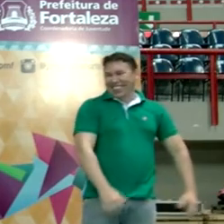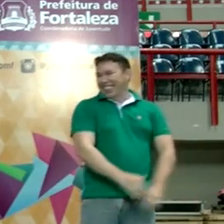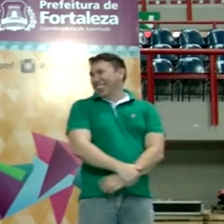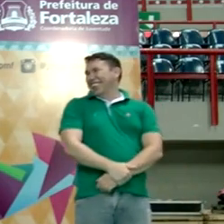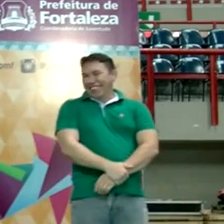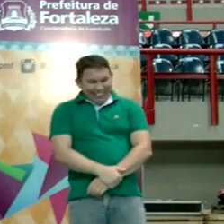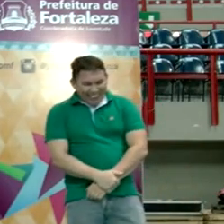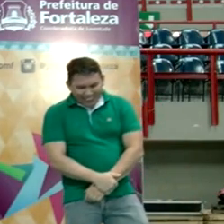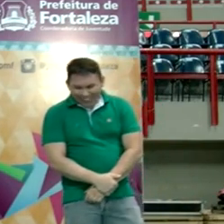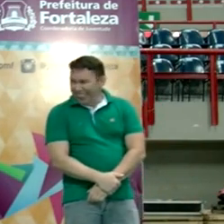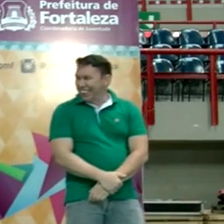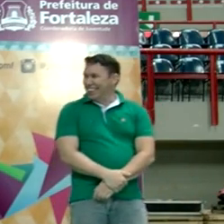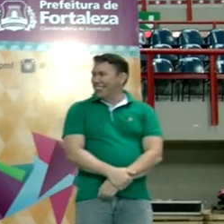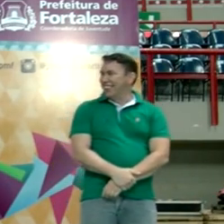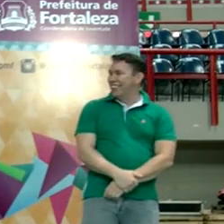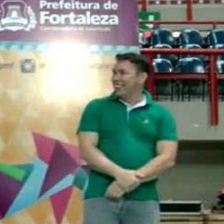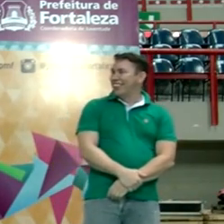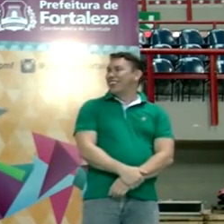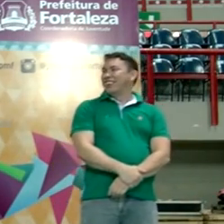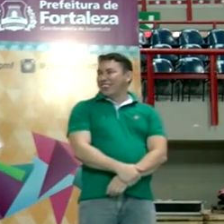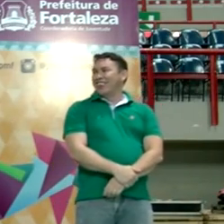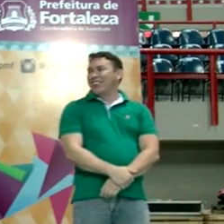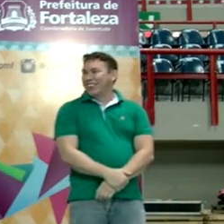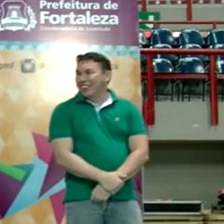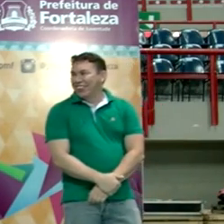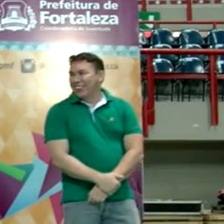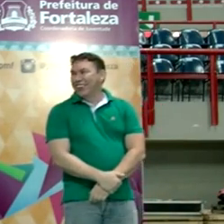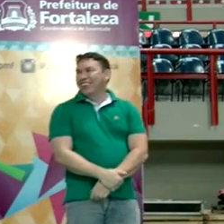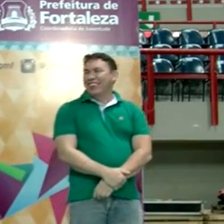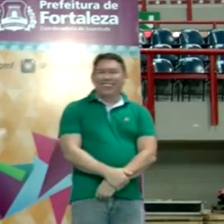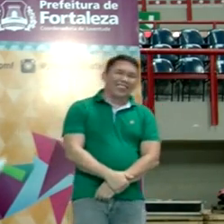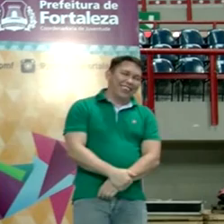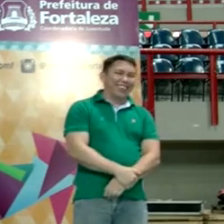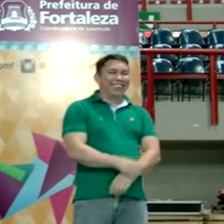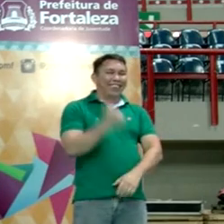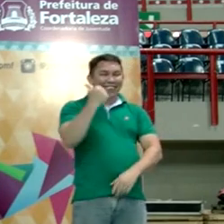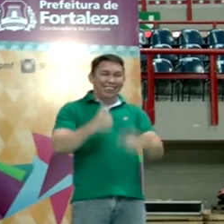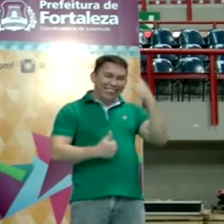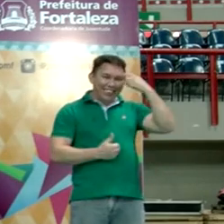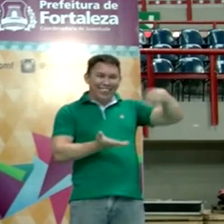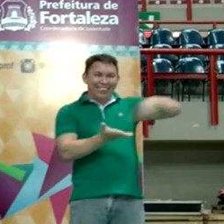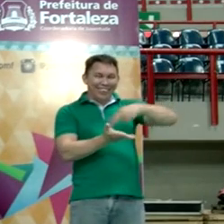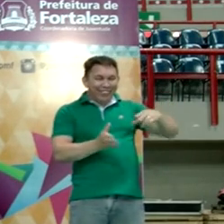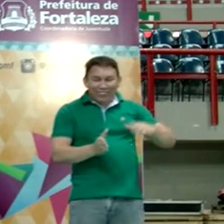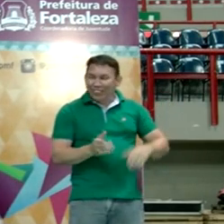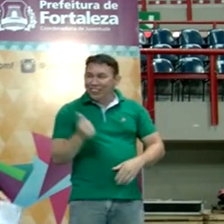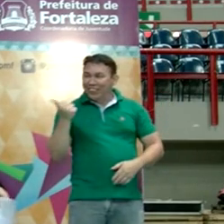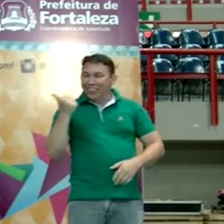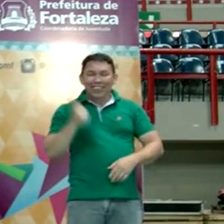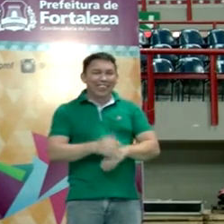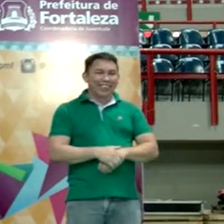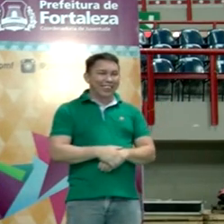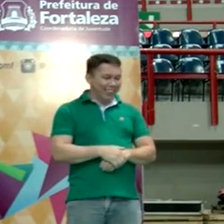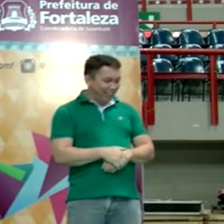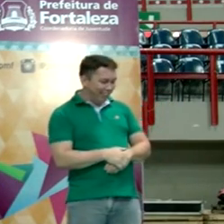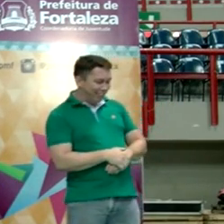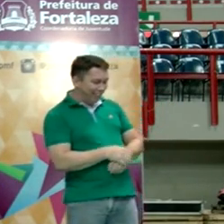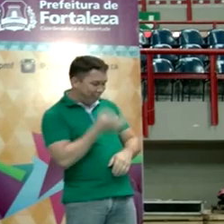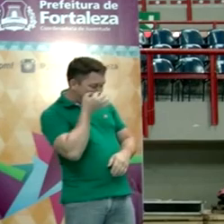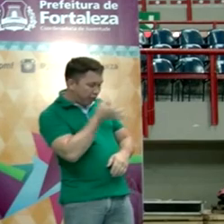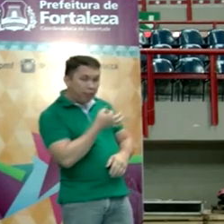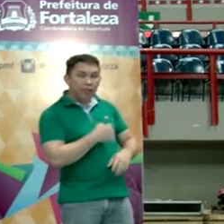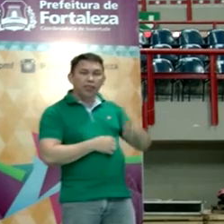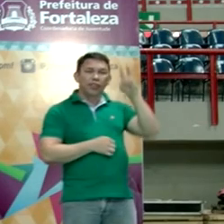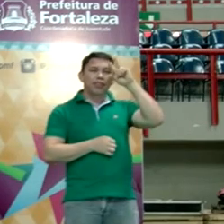vendo. É porque aqui o nosso bailarino já foi embora, mas senão eu ia pedir para ele dançar. Bom, xibom, xibom, xibom, bom. Pois bem, alguém lembra aqui de um tal de bonde